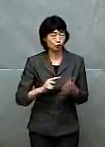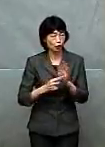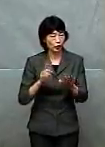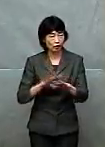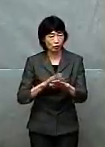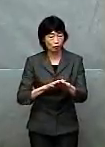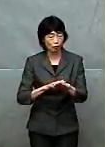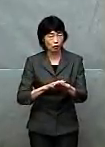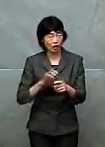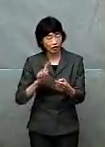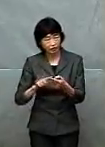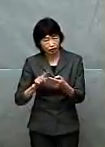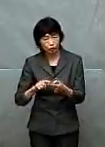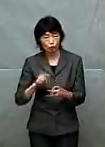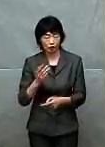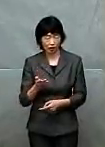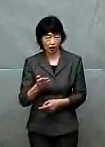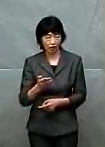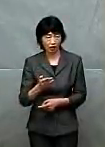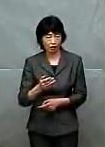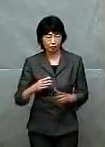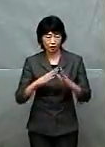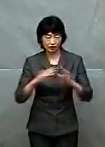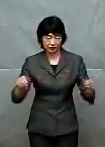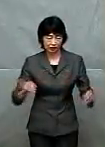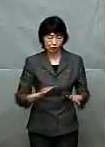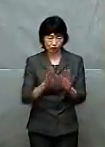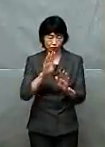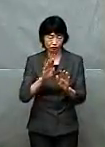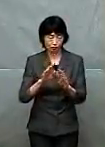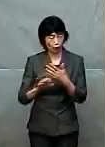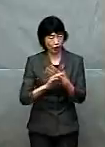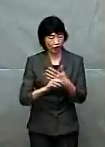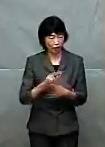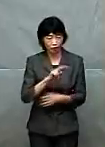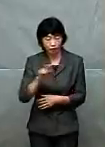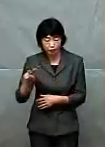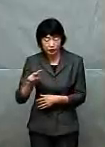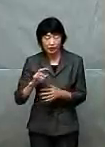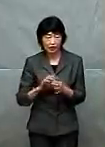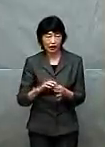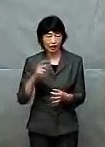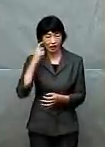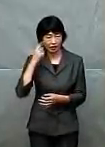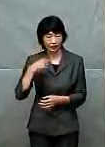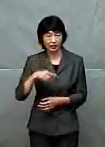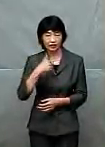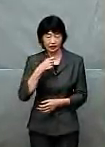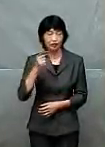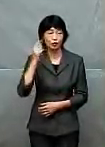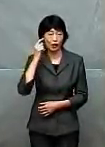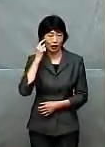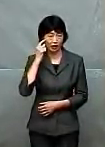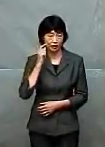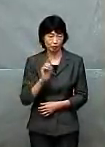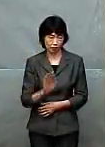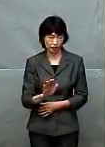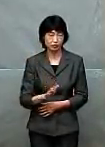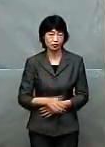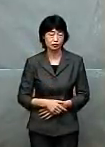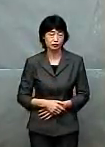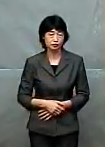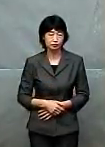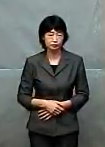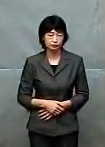か、全国の事例なども参考にしながら考えてまいりたいというふうに思っております。